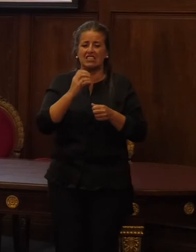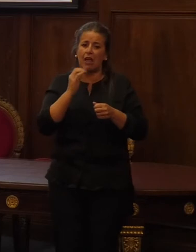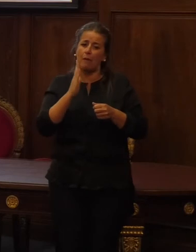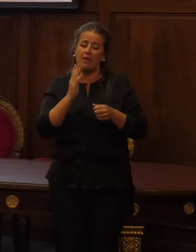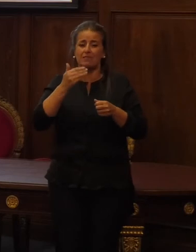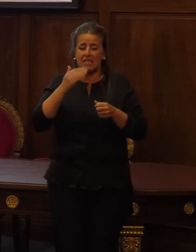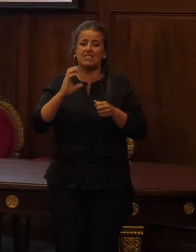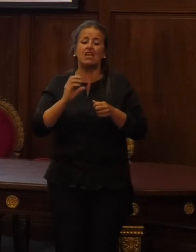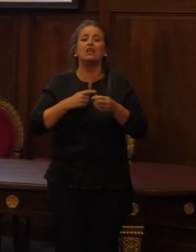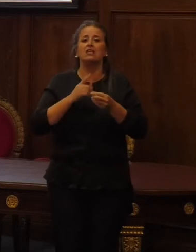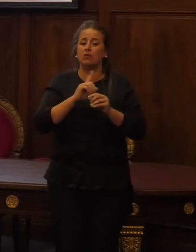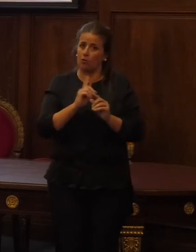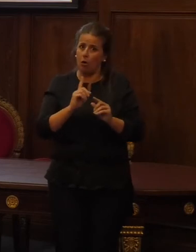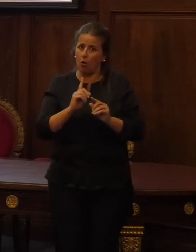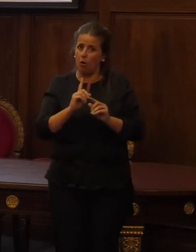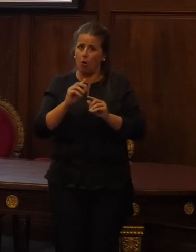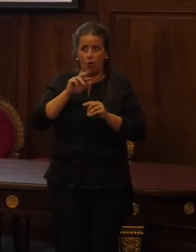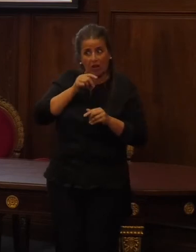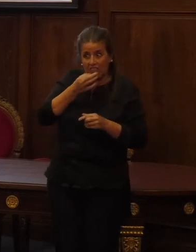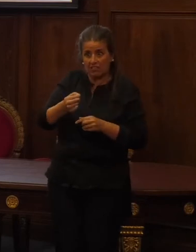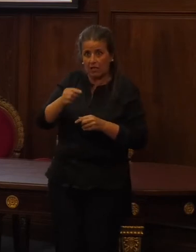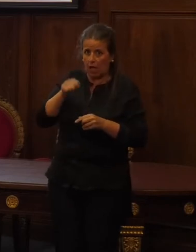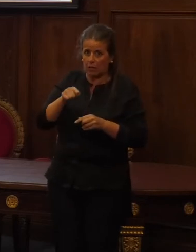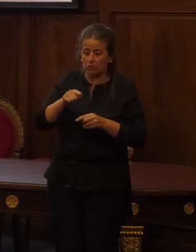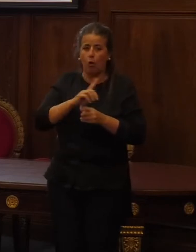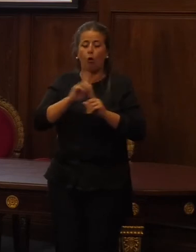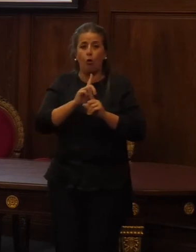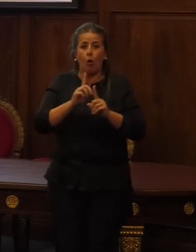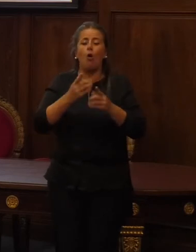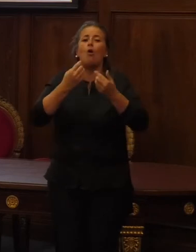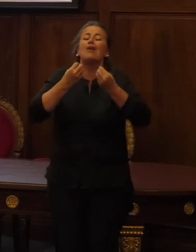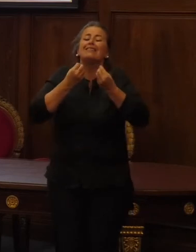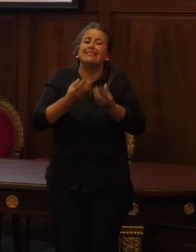no fueron la posición del CDC, pero eran